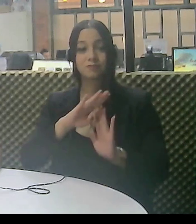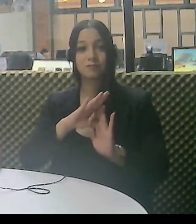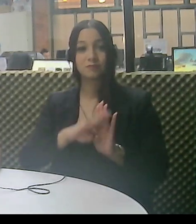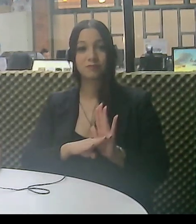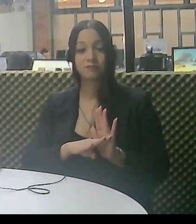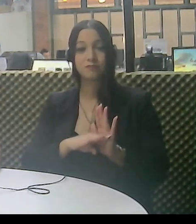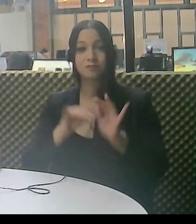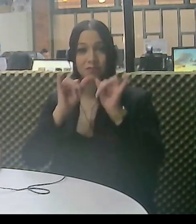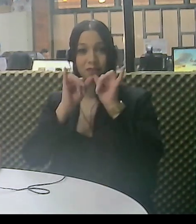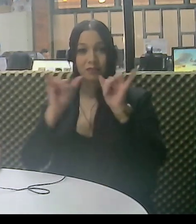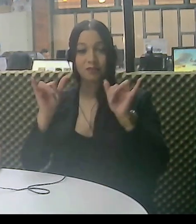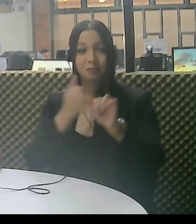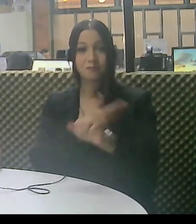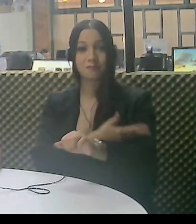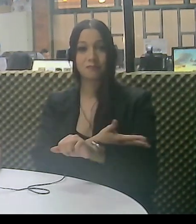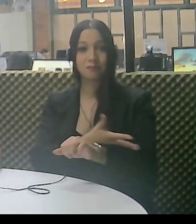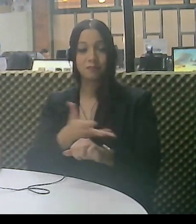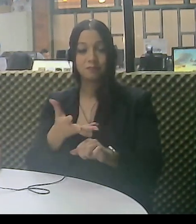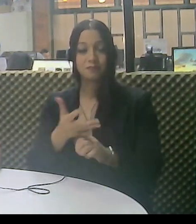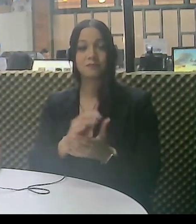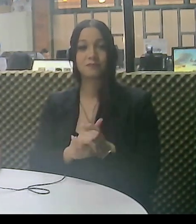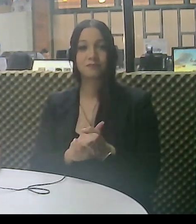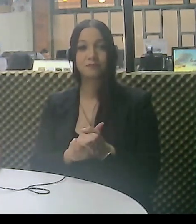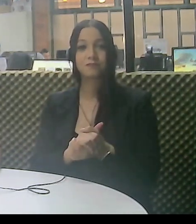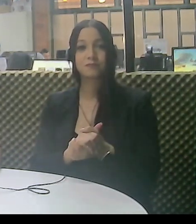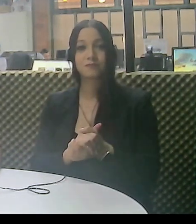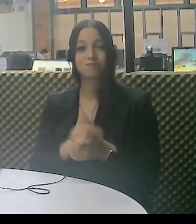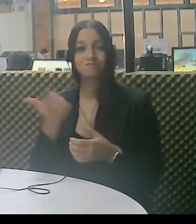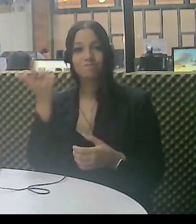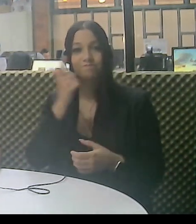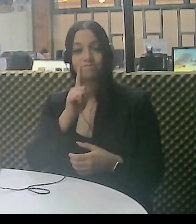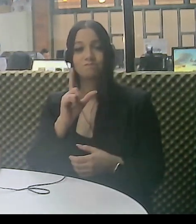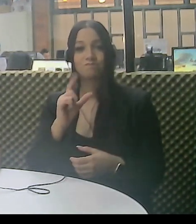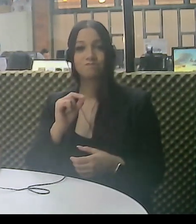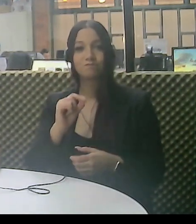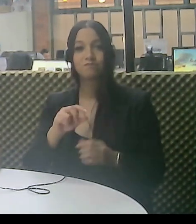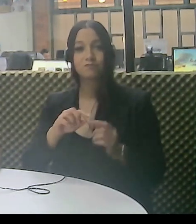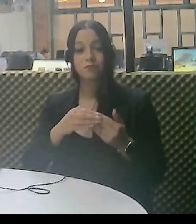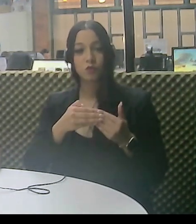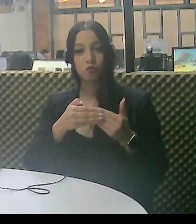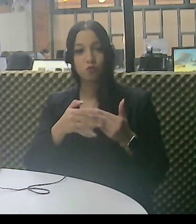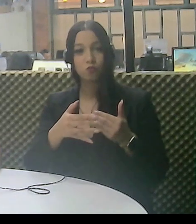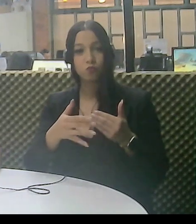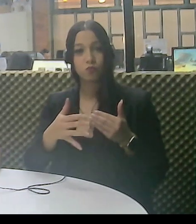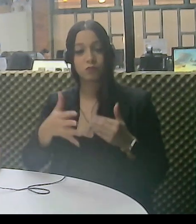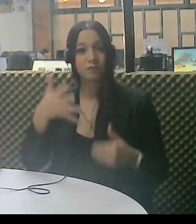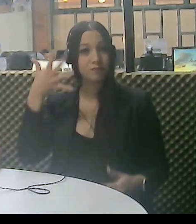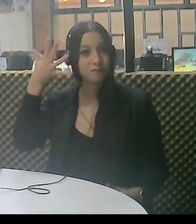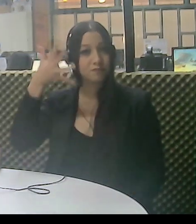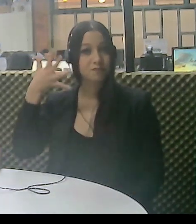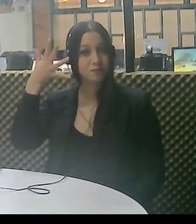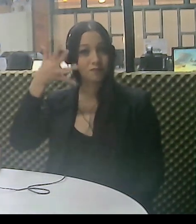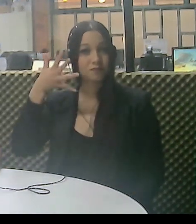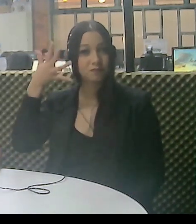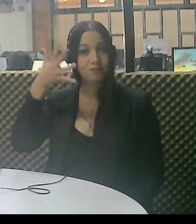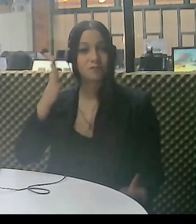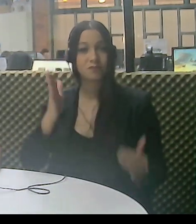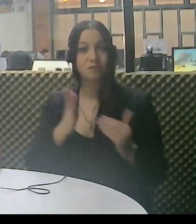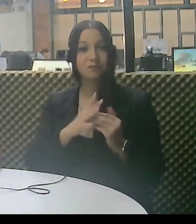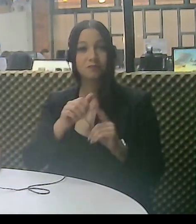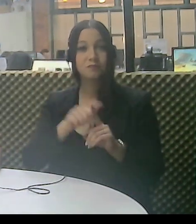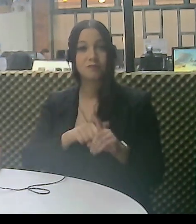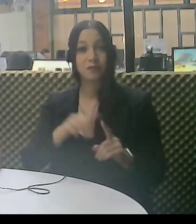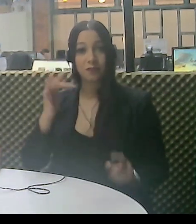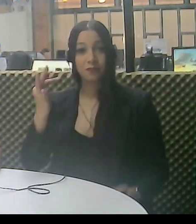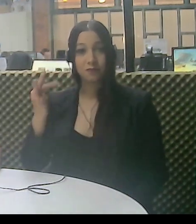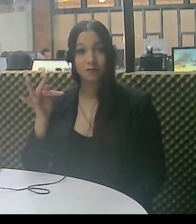da campanha Janeiro Branco. O sucesso da proposta resultou na prorrogação das palestras até o mês de